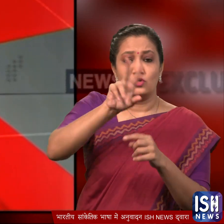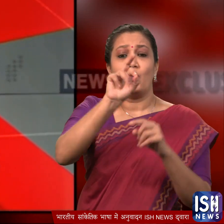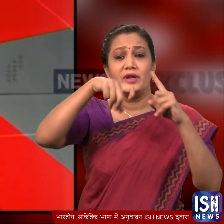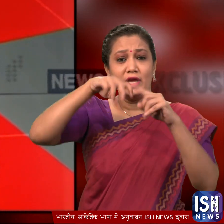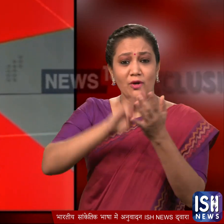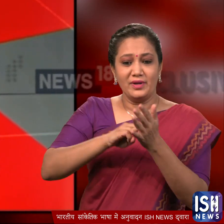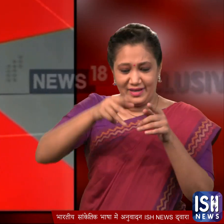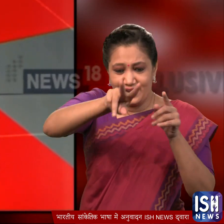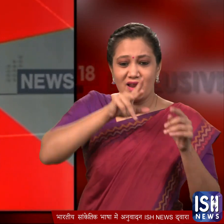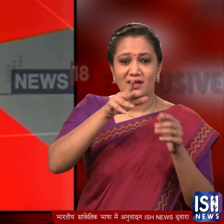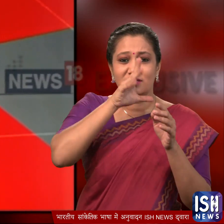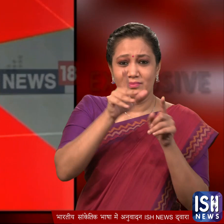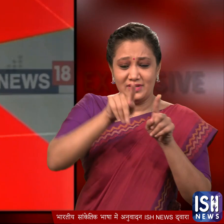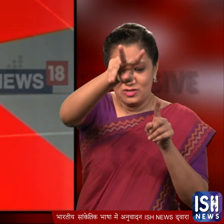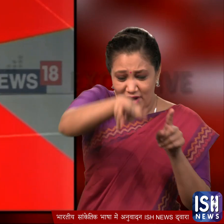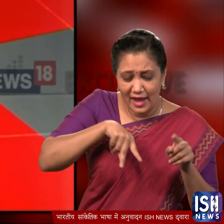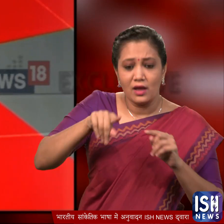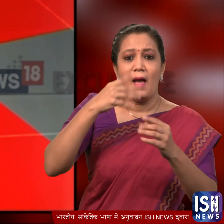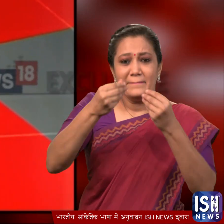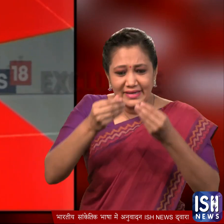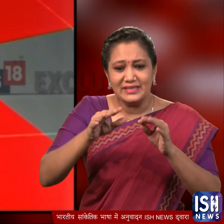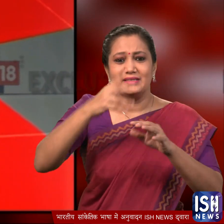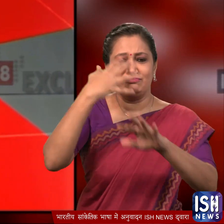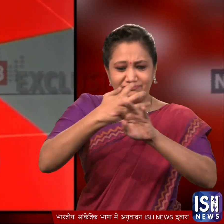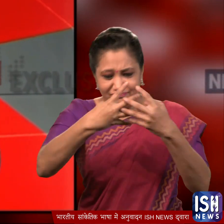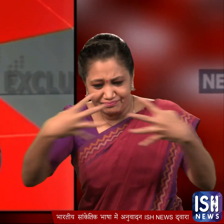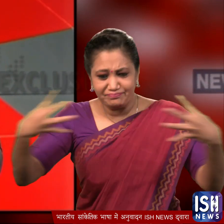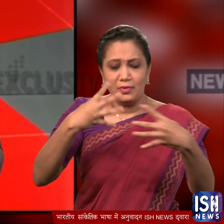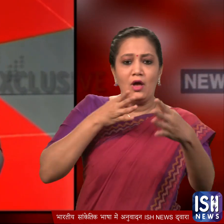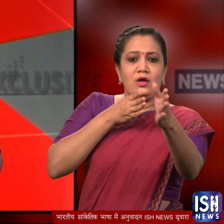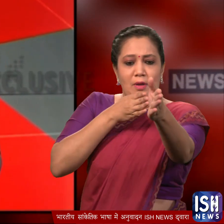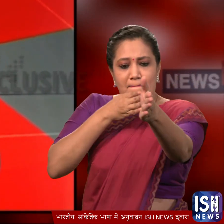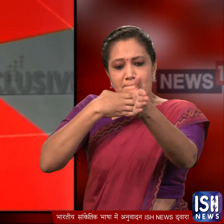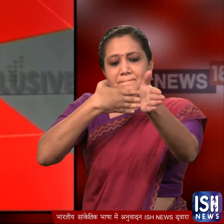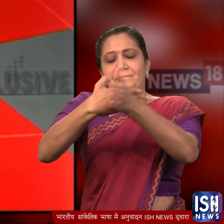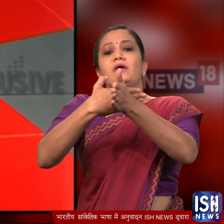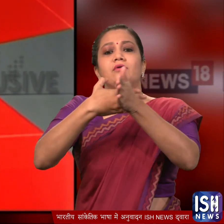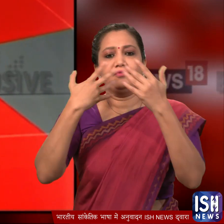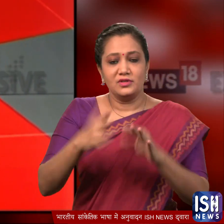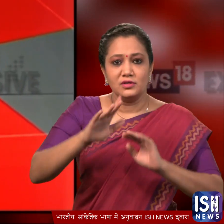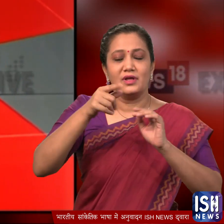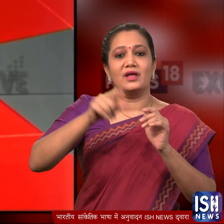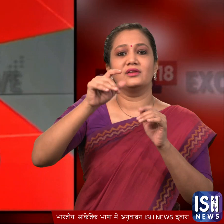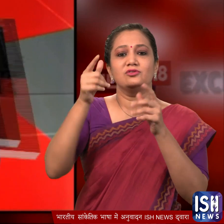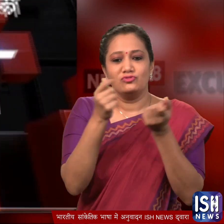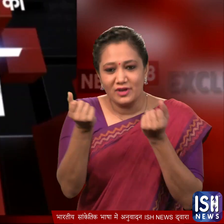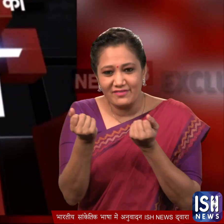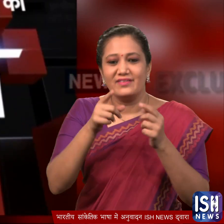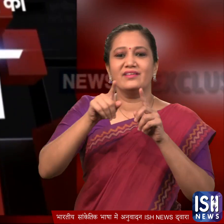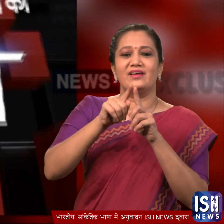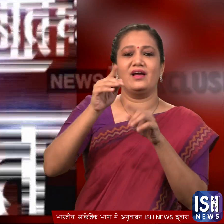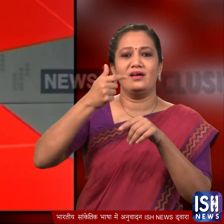20 किलोमीटर दूर रेलवे पटरी पर मिट्टी और बैरिकेड लगाकर ट्रेन को रोका। इस अजीबोगरीब हादसे के बाद ट्रेन के ड्राइवर और गार्ड को सस्पेंड कर दिया